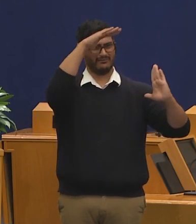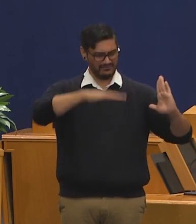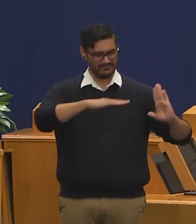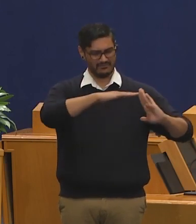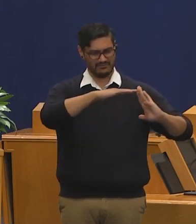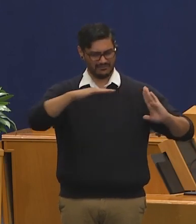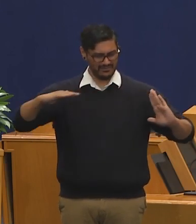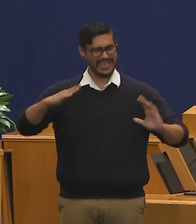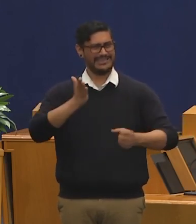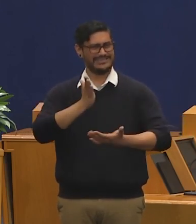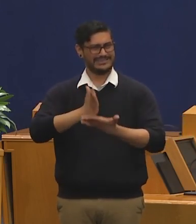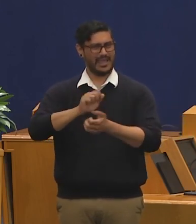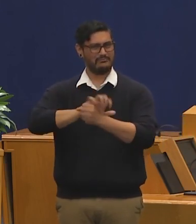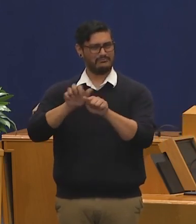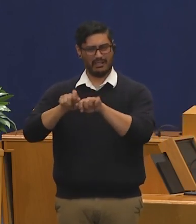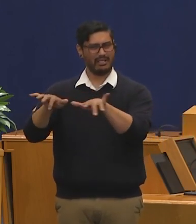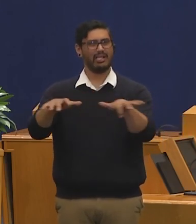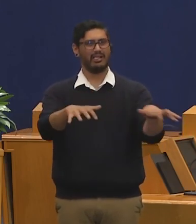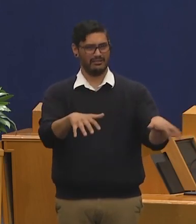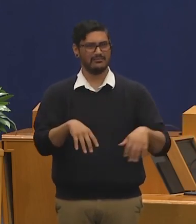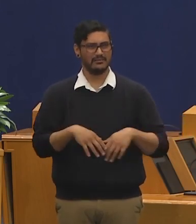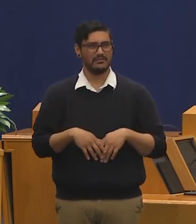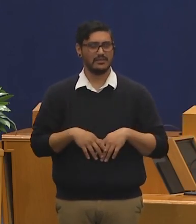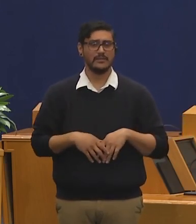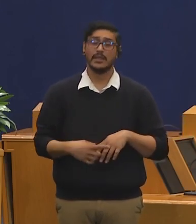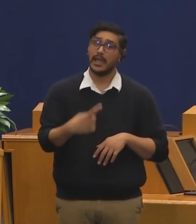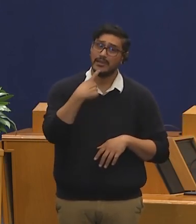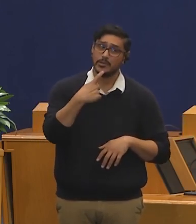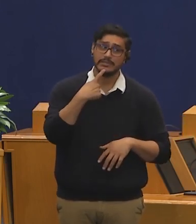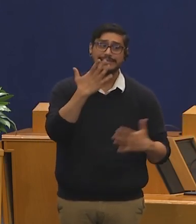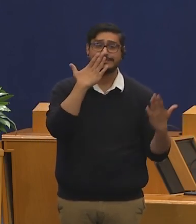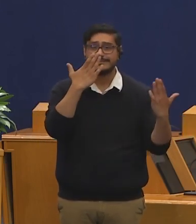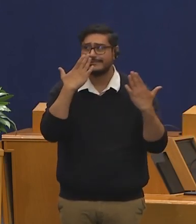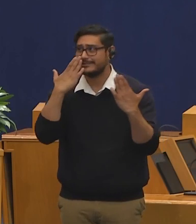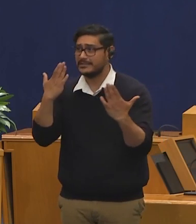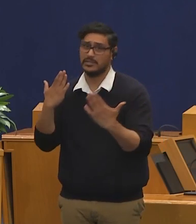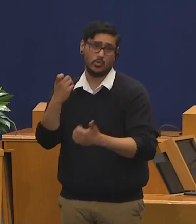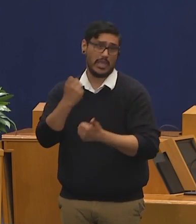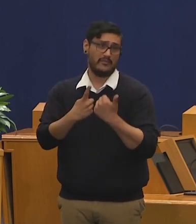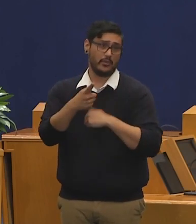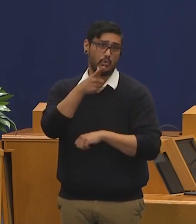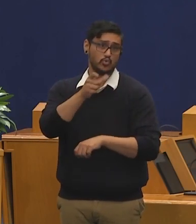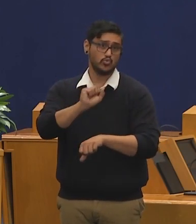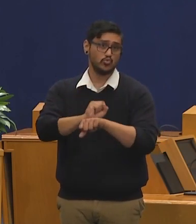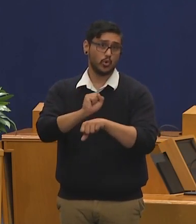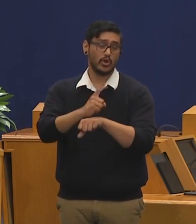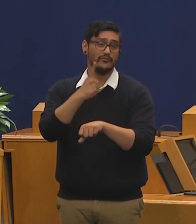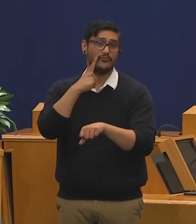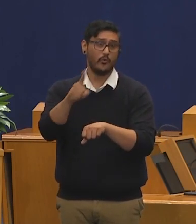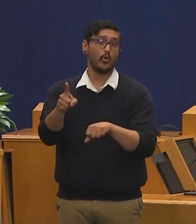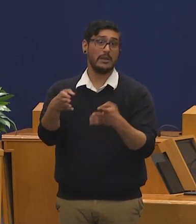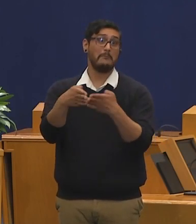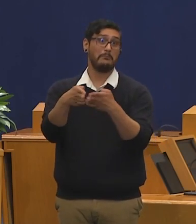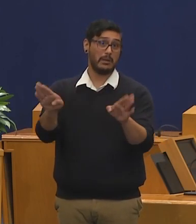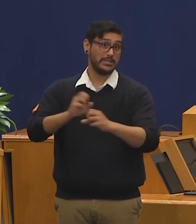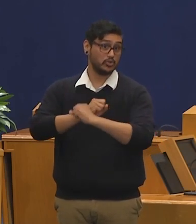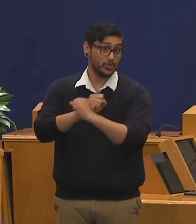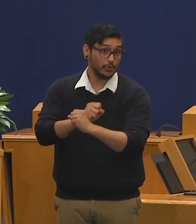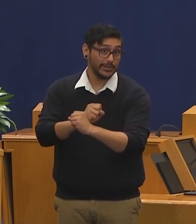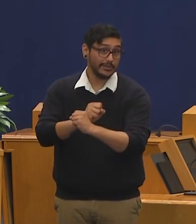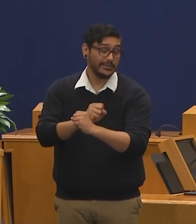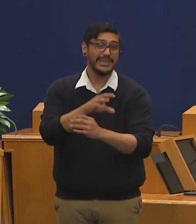darle un saludo y una gracias a todos los que están trabajando en la seguridad pública, los que están trabajando en la